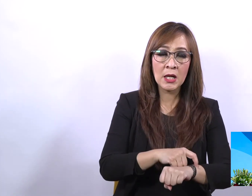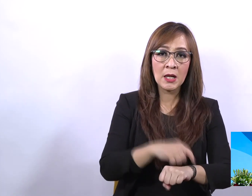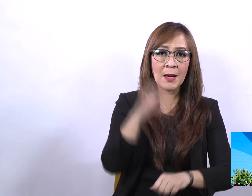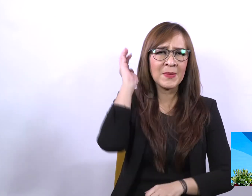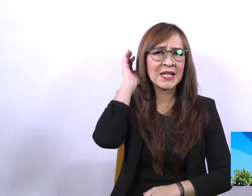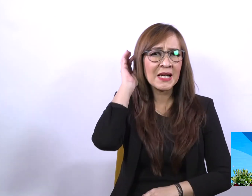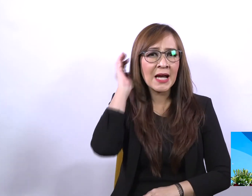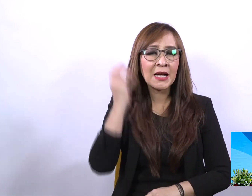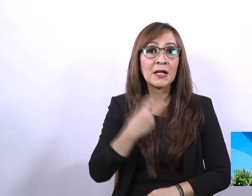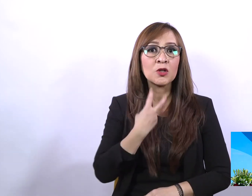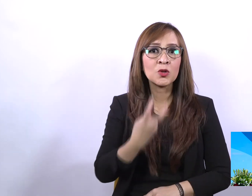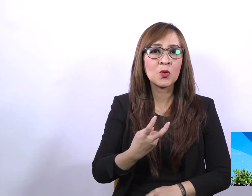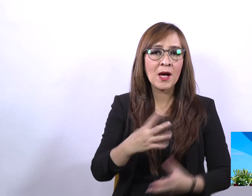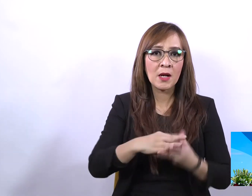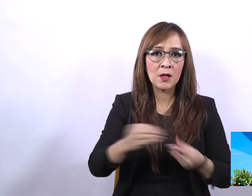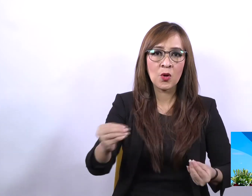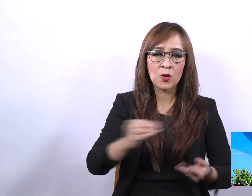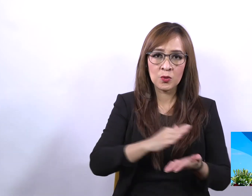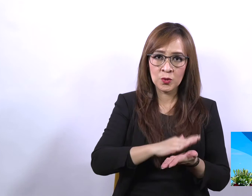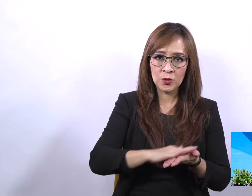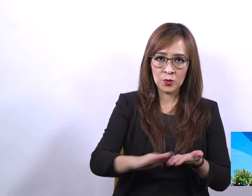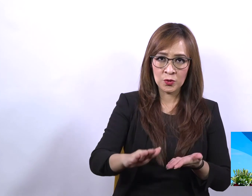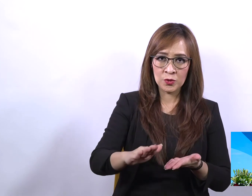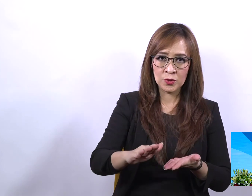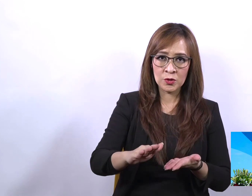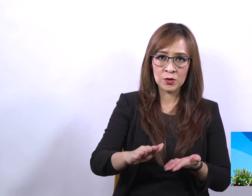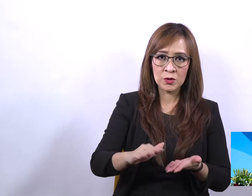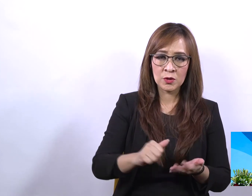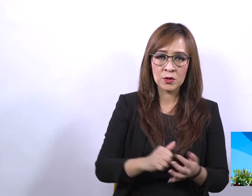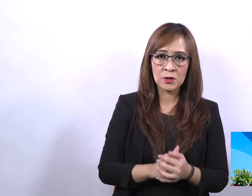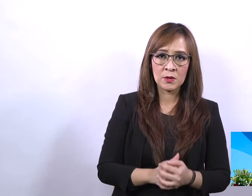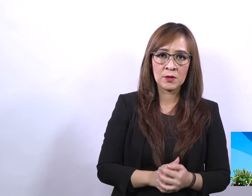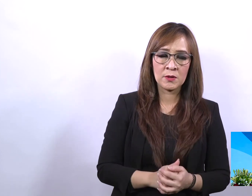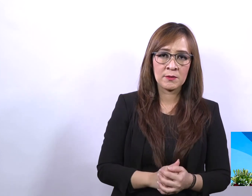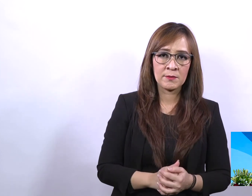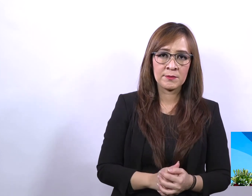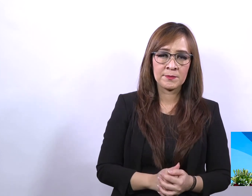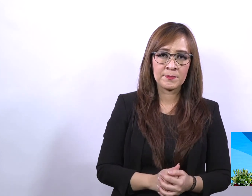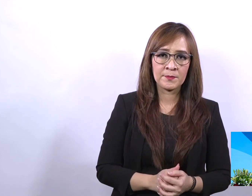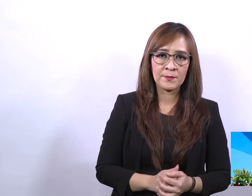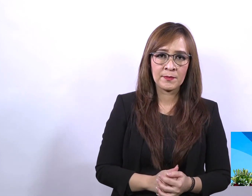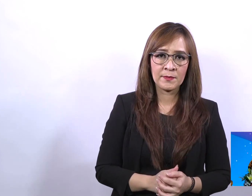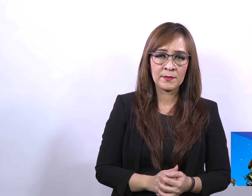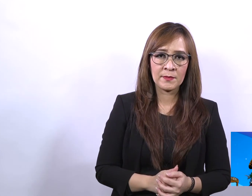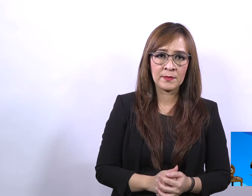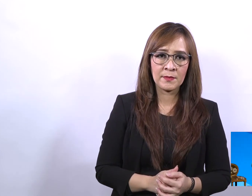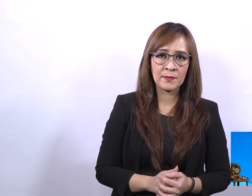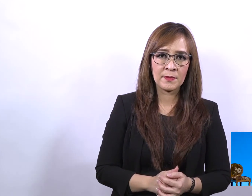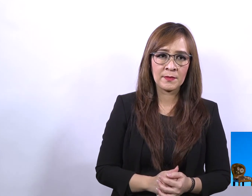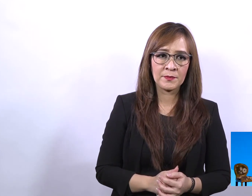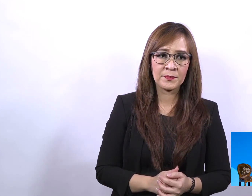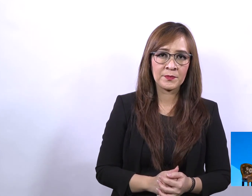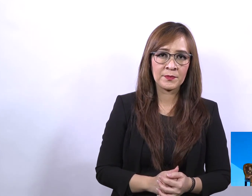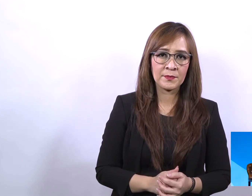Kudus berbicara kembali jangan sampai terjadi seperti Simpson betul kemudian dia kembali pada